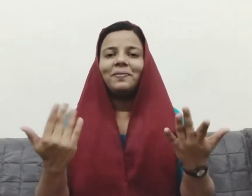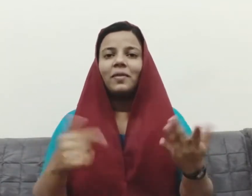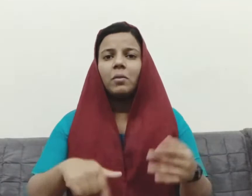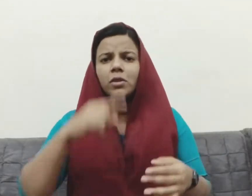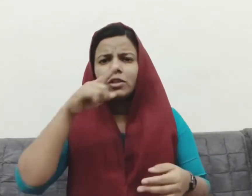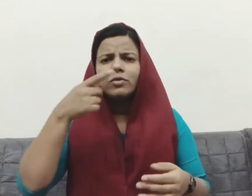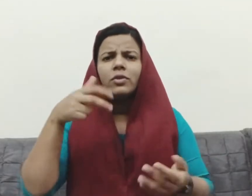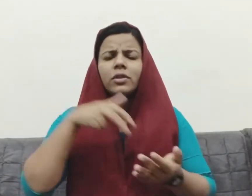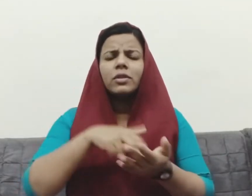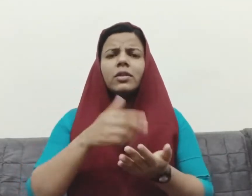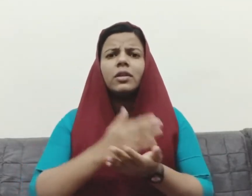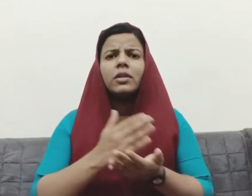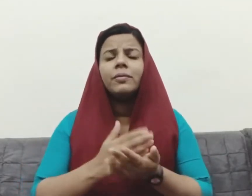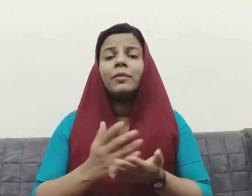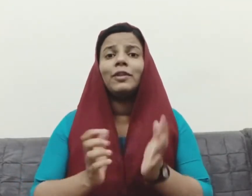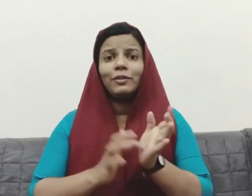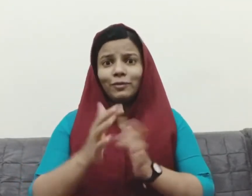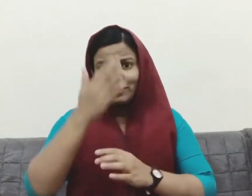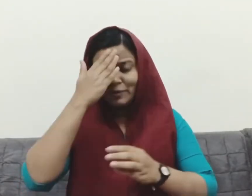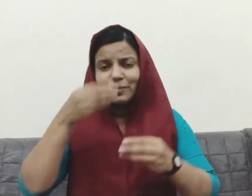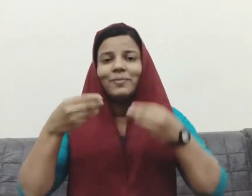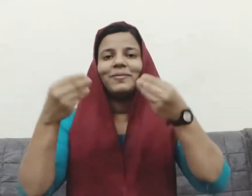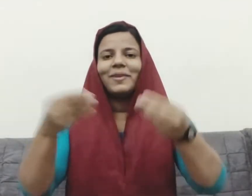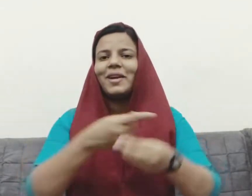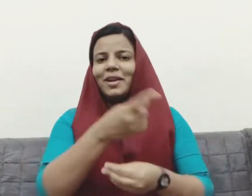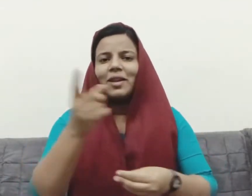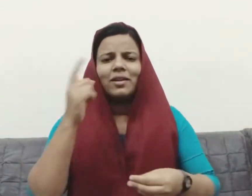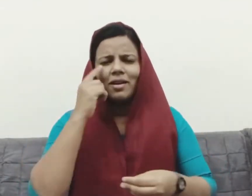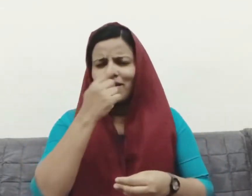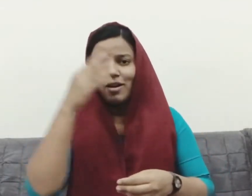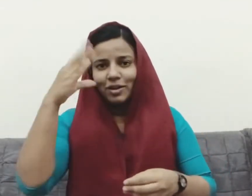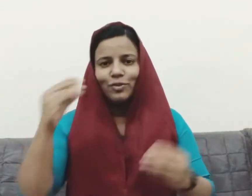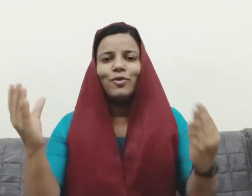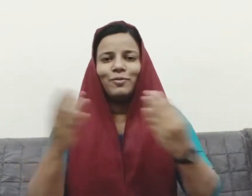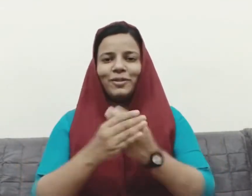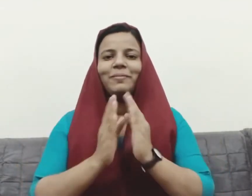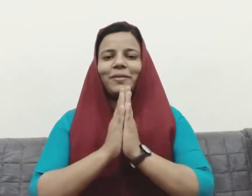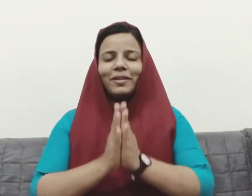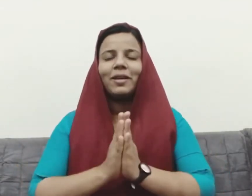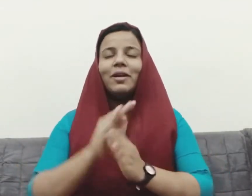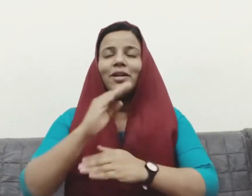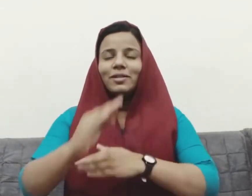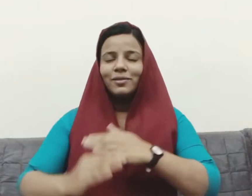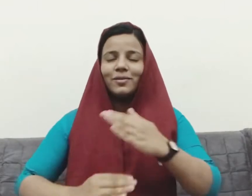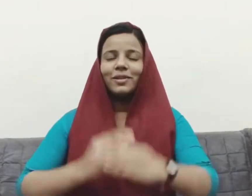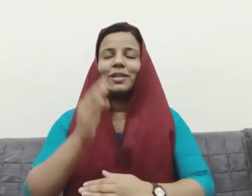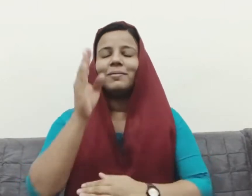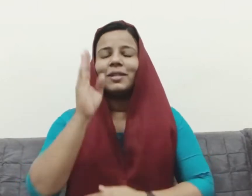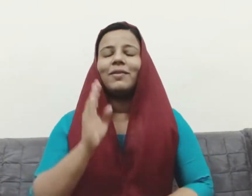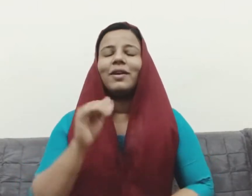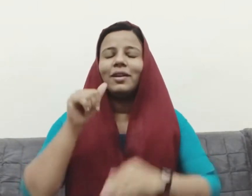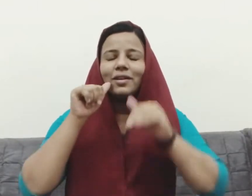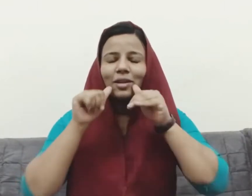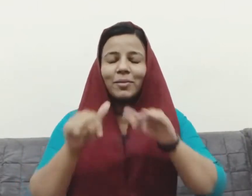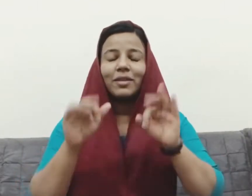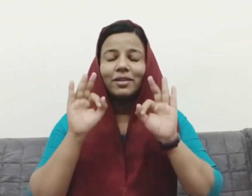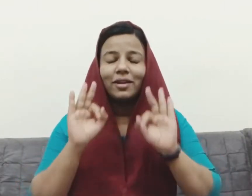നമ്മളെ ജീവനോടിരുത്തിയിരിക്കുമ്പോൾ സന്തോഷത്തോടെ കർത്താവിന് നന്ദി പറഞ്ഞാട്ട് എല്ലാവരും കണ്ണുകൾ അടയ്ക്കാൻ നമുക്ക് ഒരുമിച്ച് പ്രാർത്ഥിക്കാം. ഞങ്ങളുടെ സ്വർഗീയ പിതാവേ, അനുഗ്രഹിക്കപ്പെട്ട